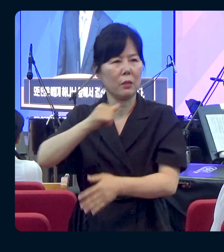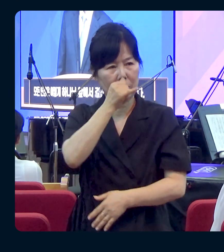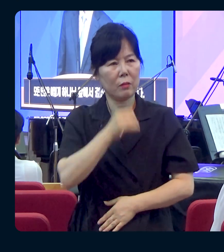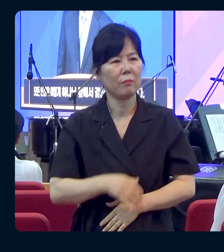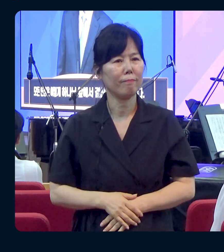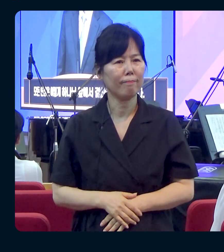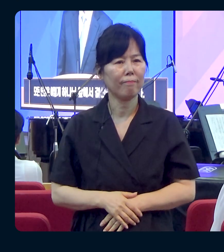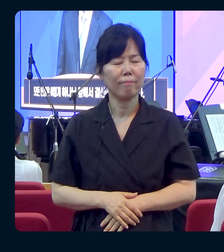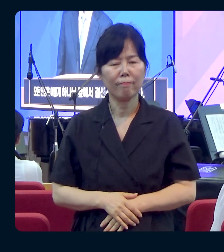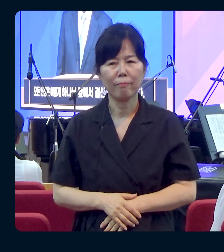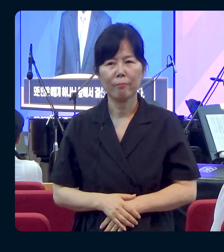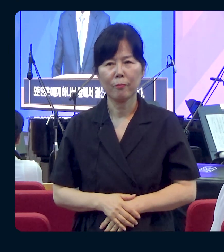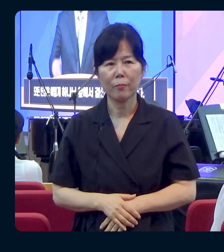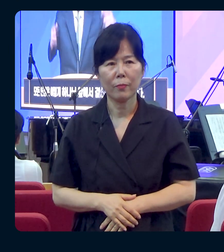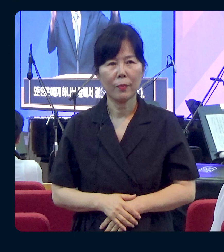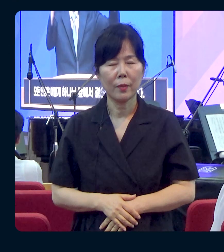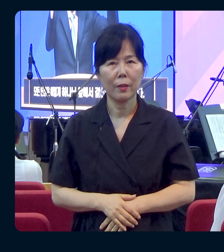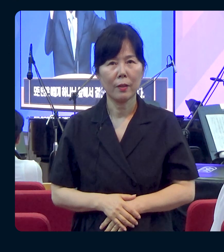합니다.